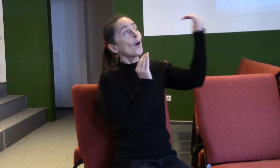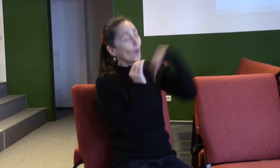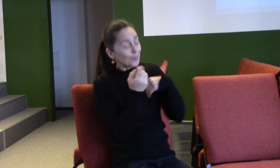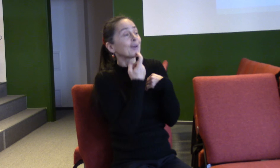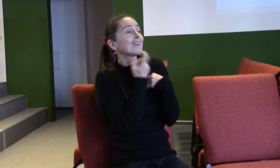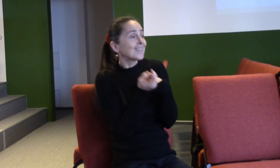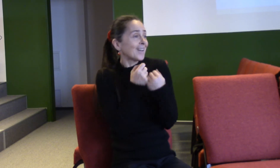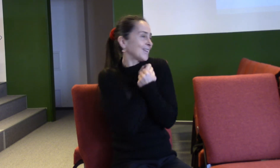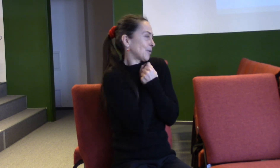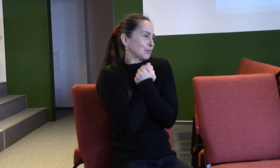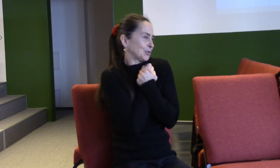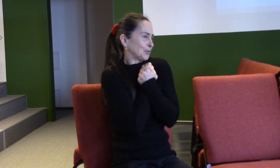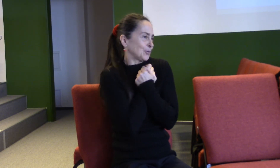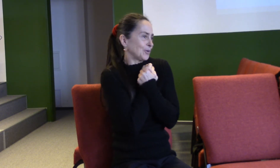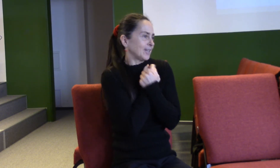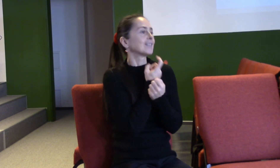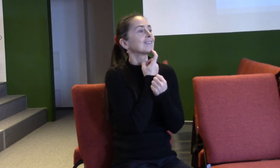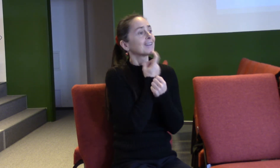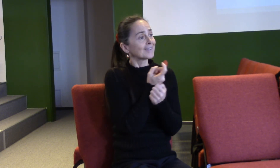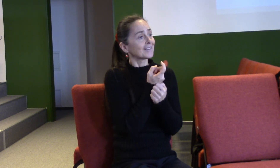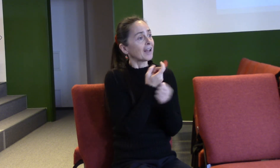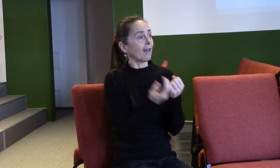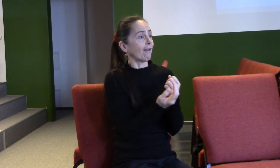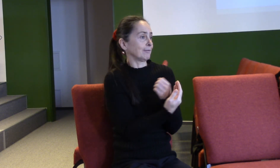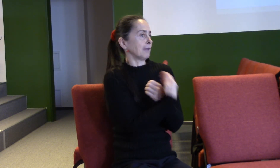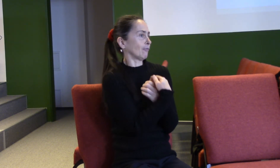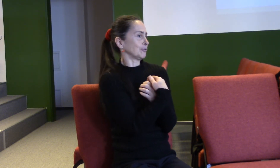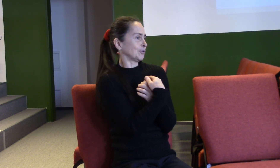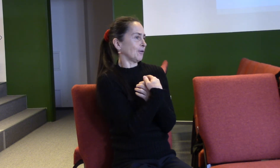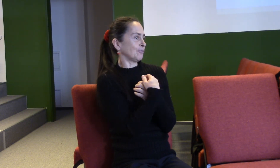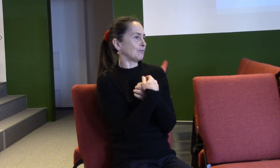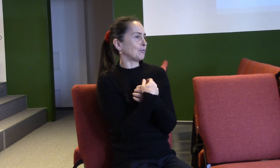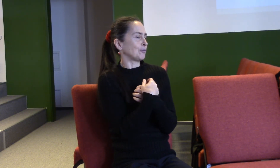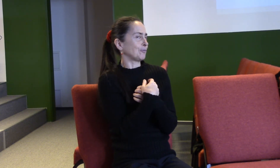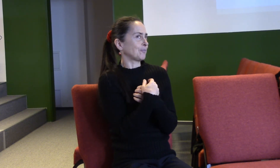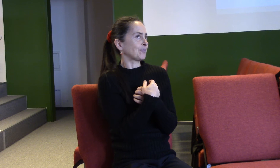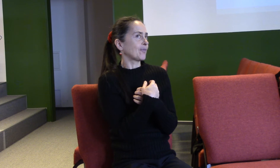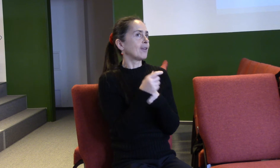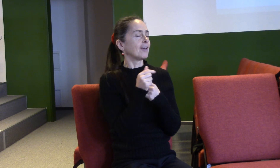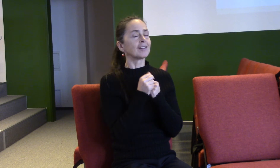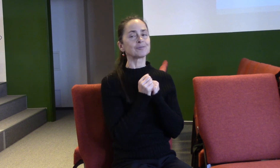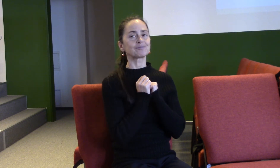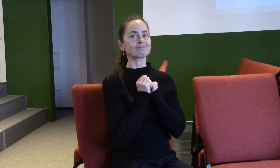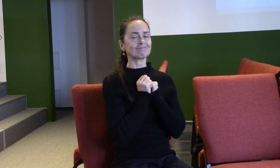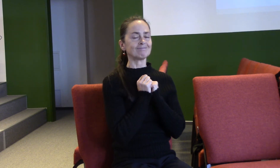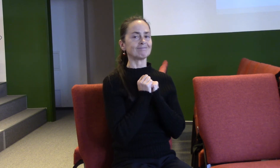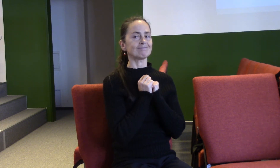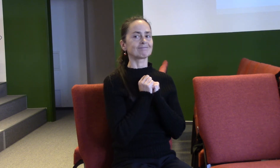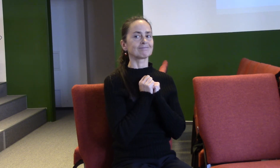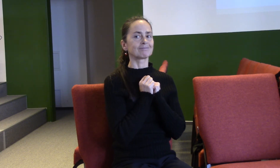přiběhla za náma. Takže za takových okolností, jak se budou